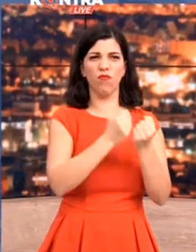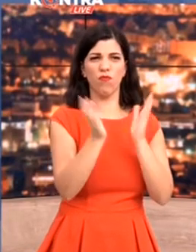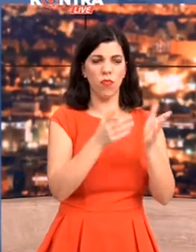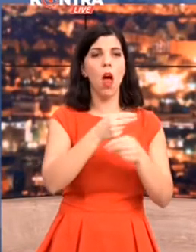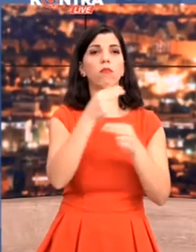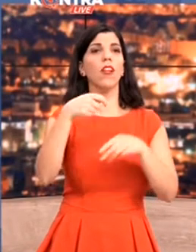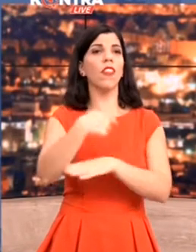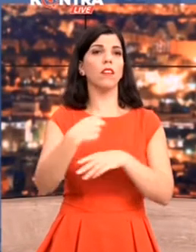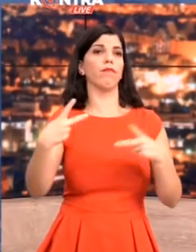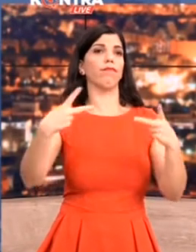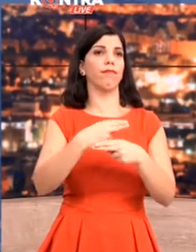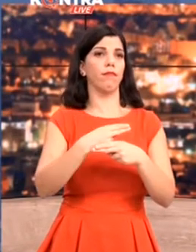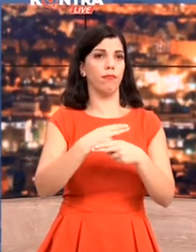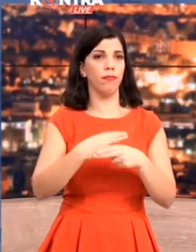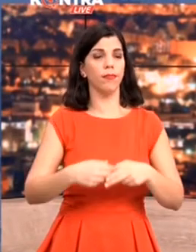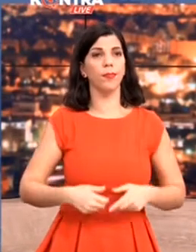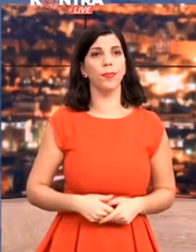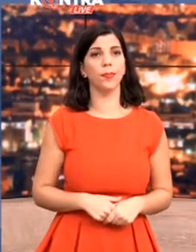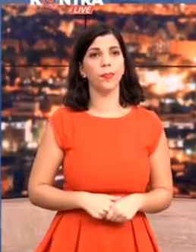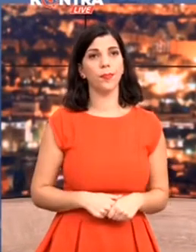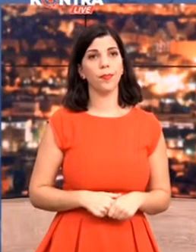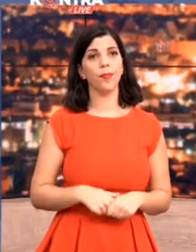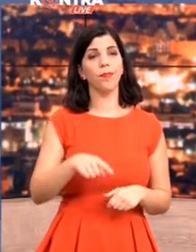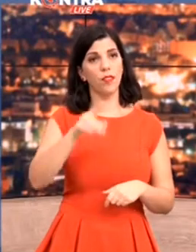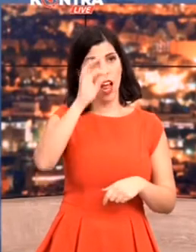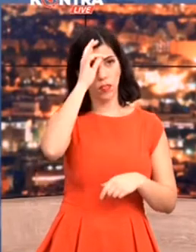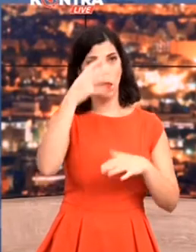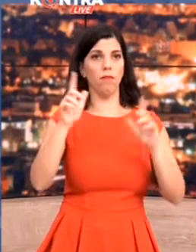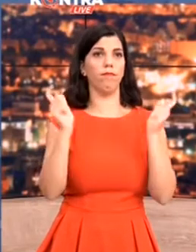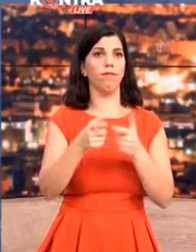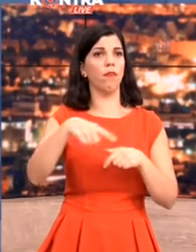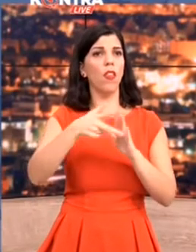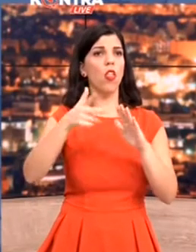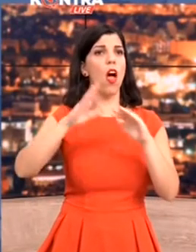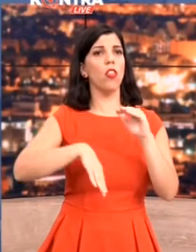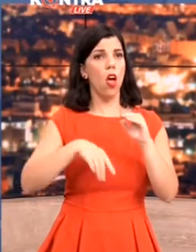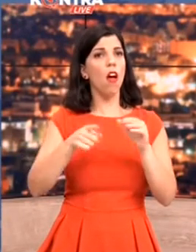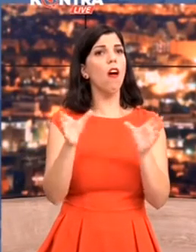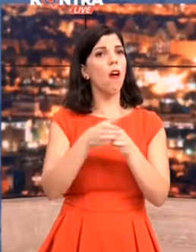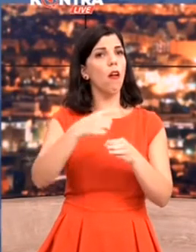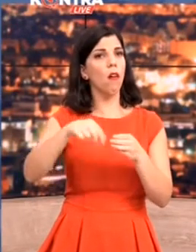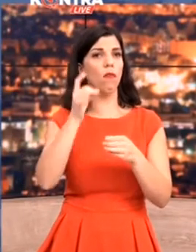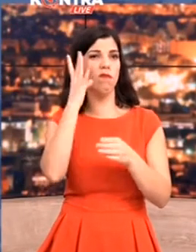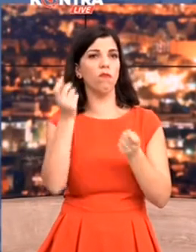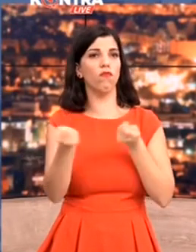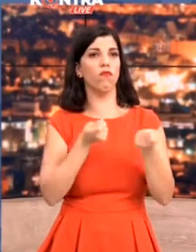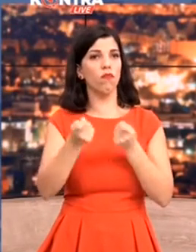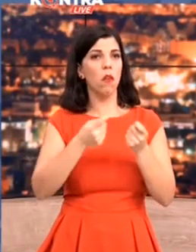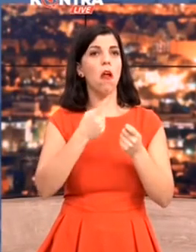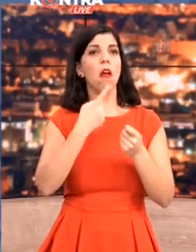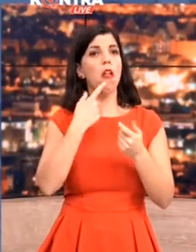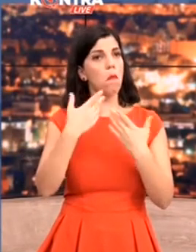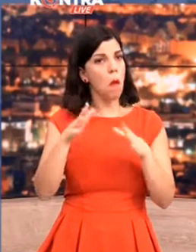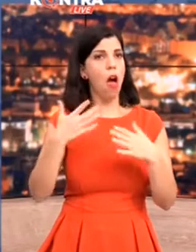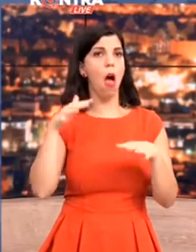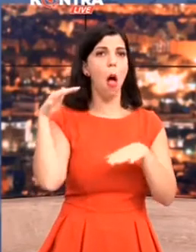διακοπεί. Στα χέρια της αστυνομίας βρίσκονται ανήλικοι οι οποίοι είχαν συστήσει μια δίστακτη συμμορία και κατηγορούνται μεταξύ